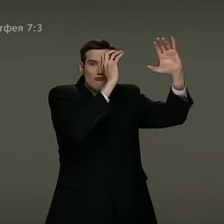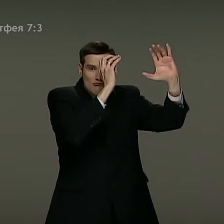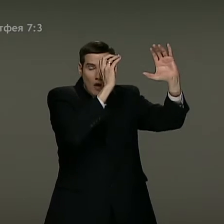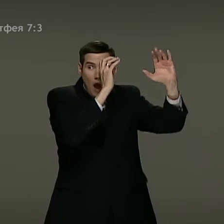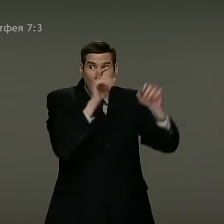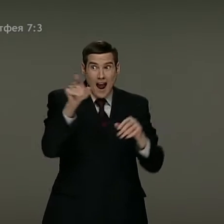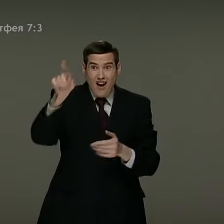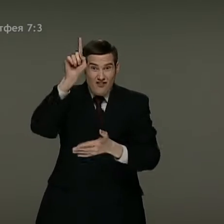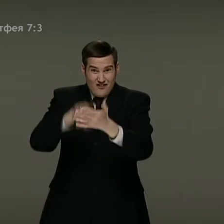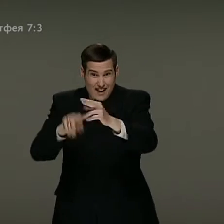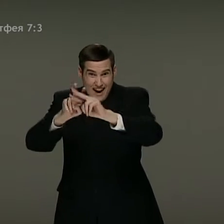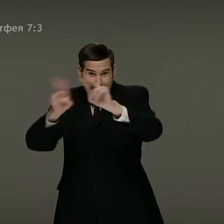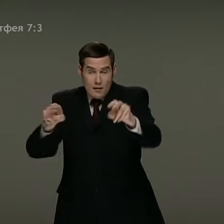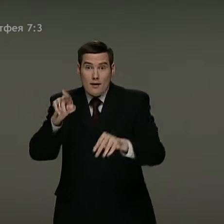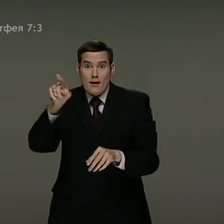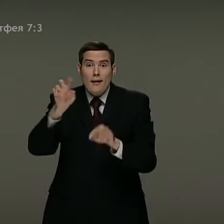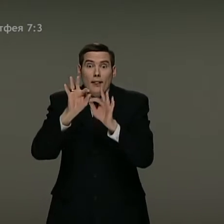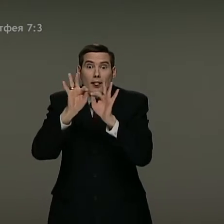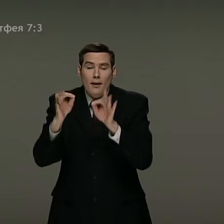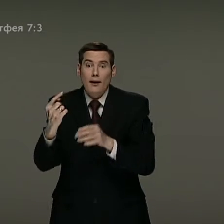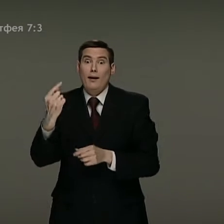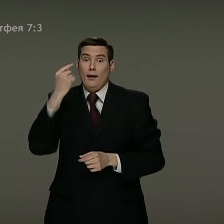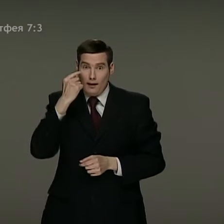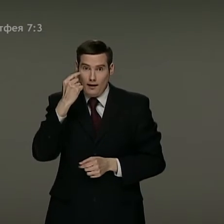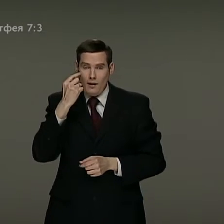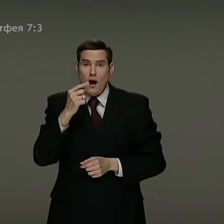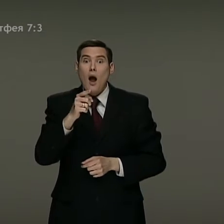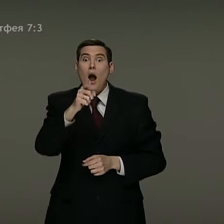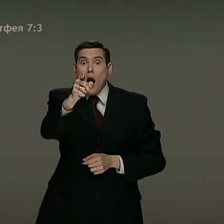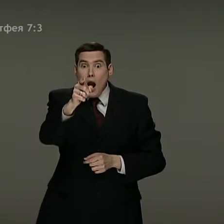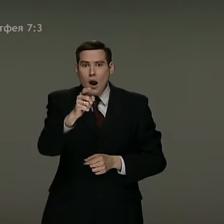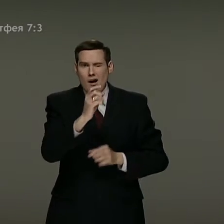одурманенных дым. Как я жду вас, дети мои,